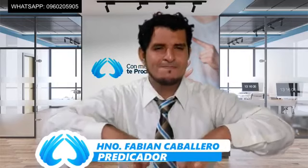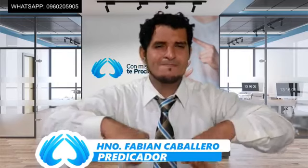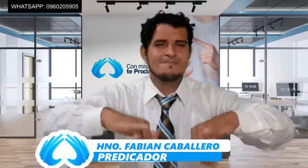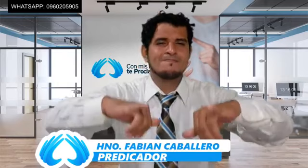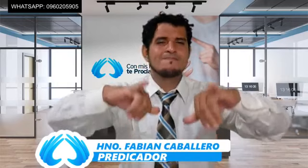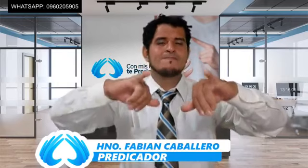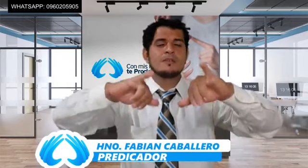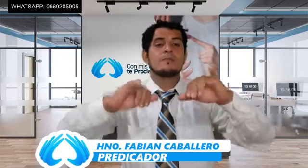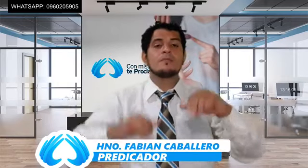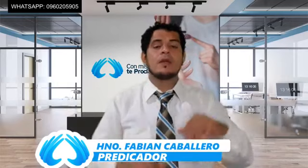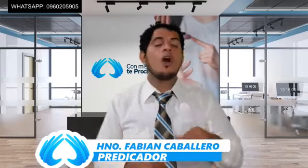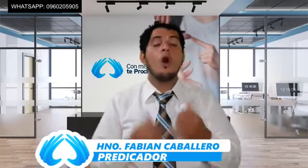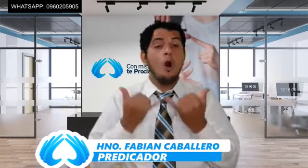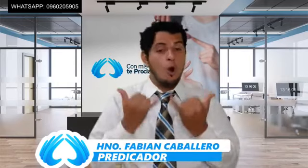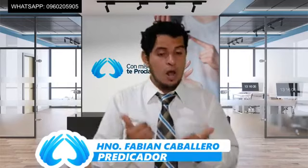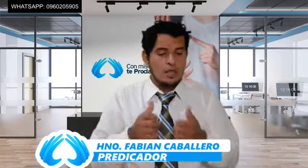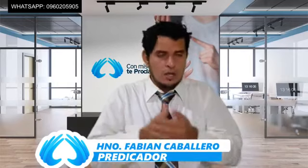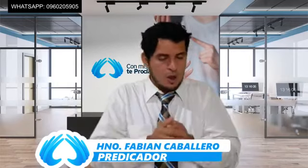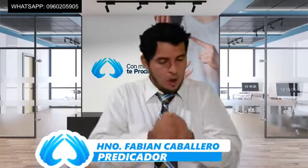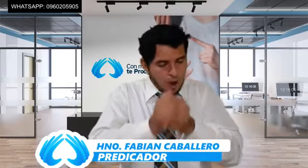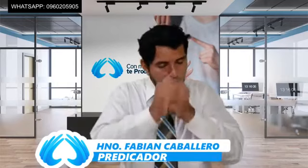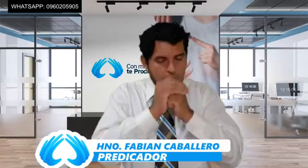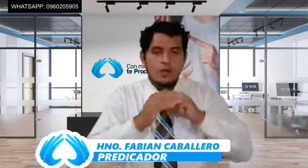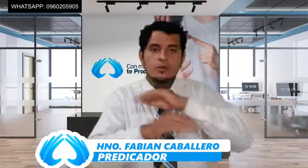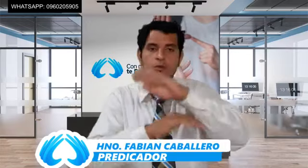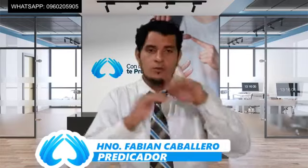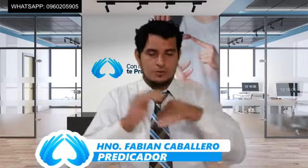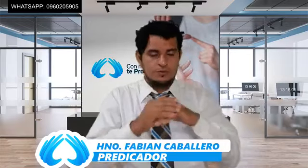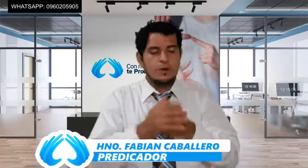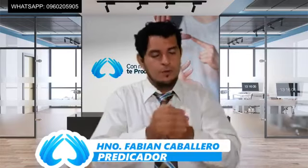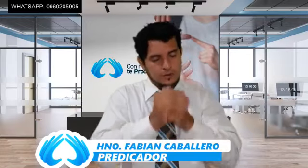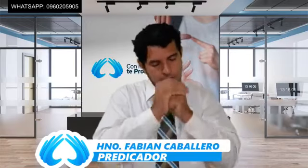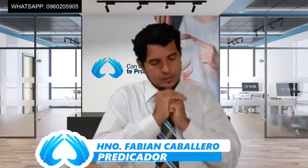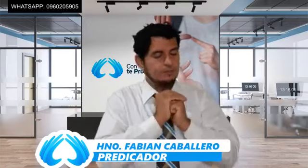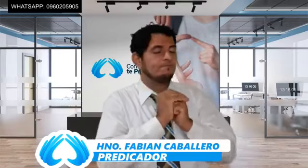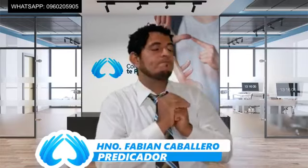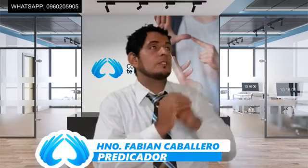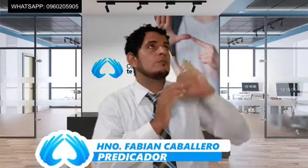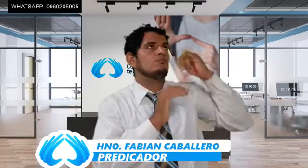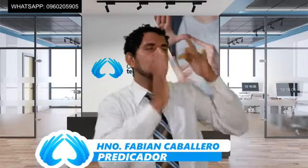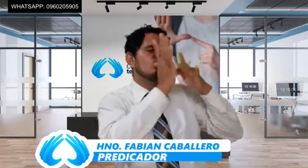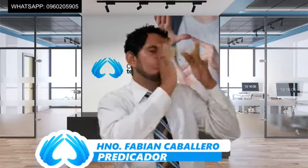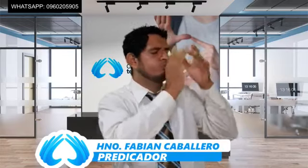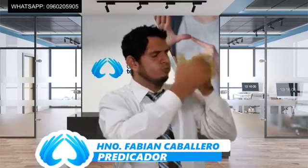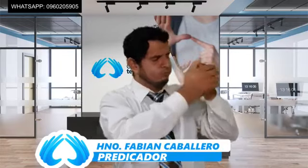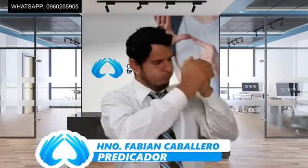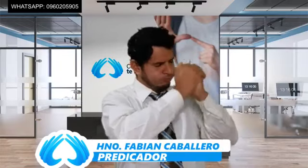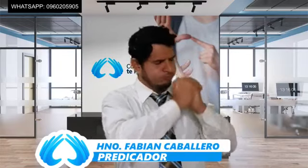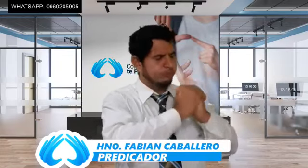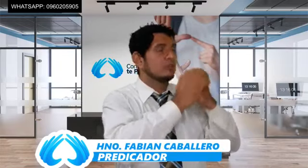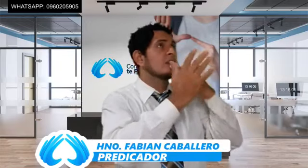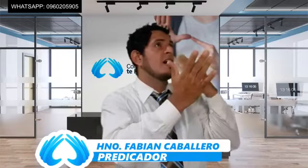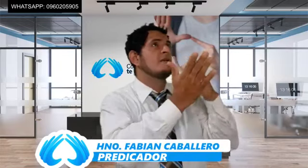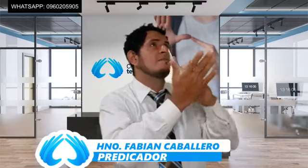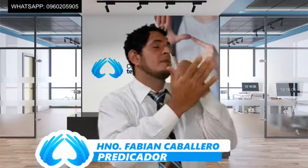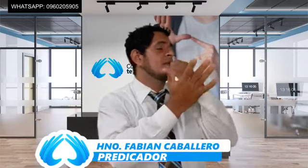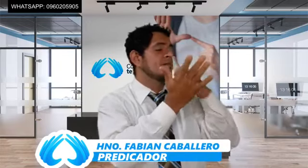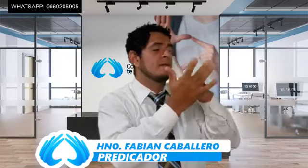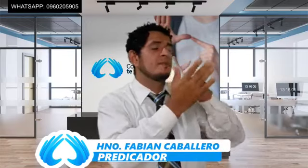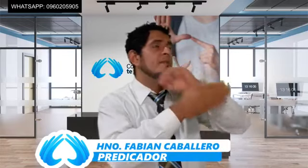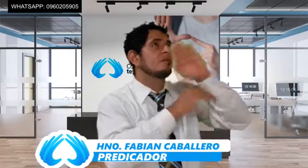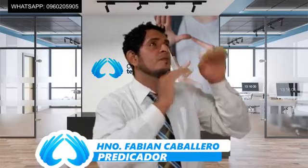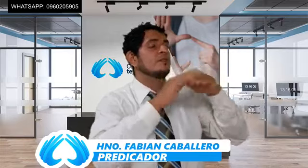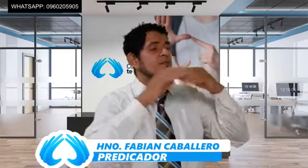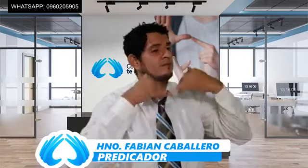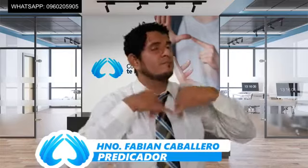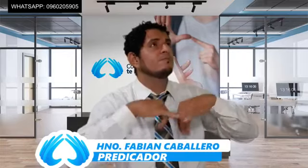Muy bien, vamos a seguir aprendiendo de la palabra de Dios. Vamos a orar, primero vamos a orar para que Dios sea